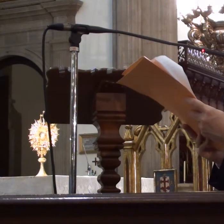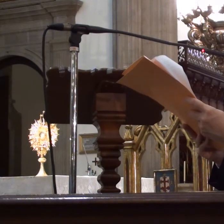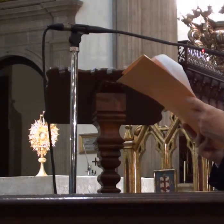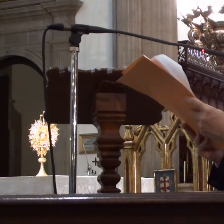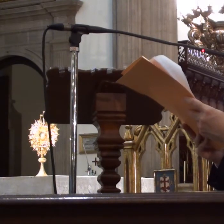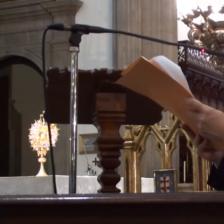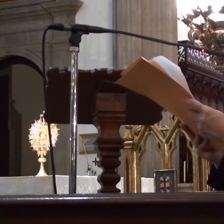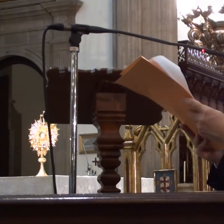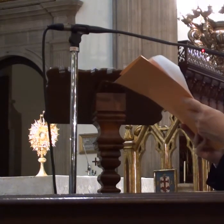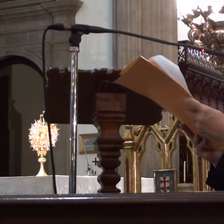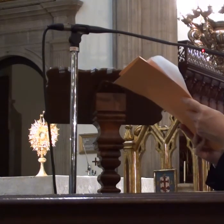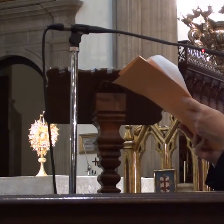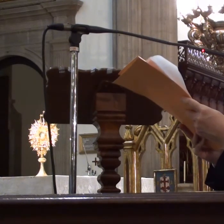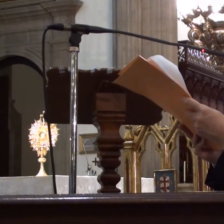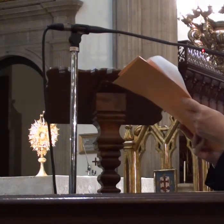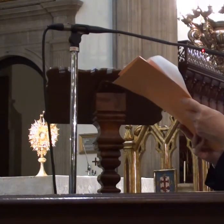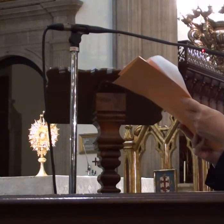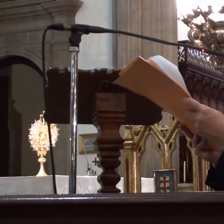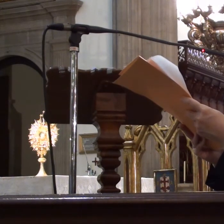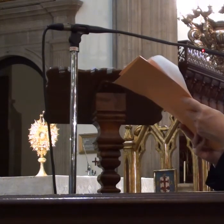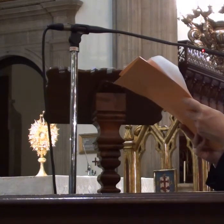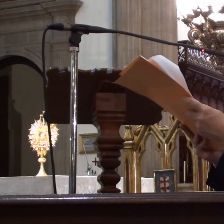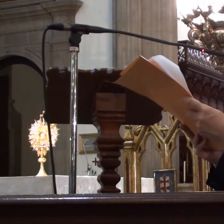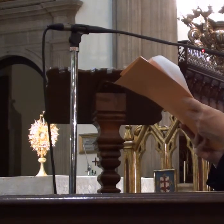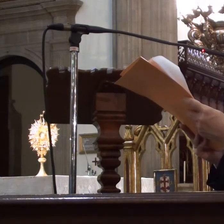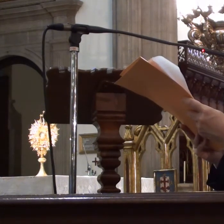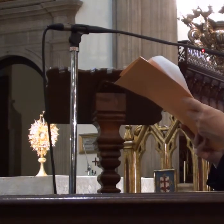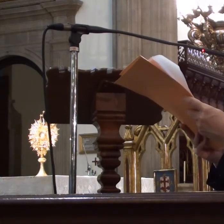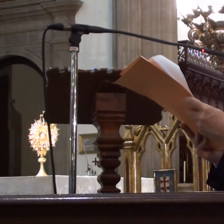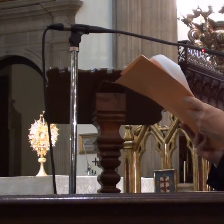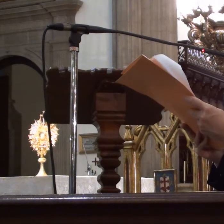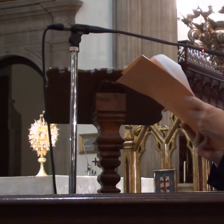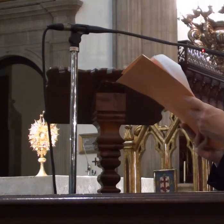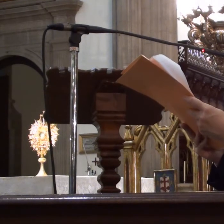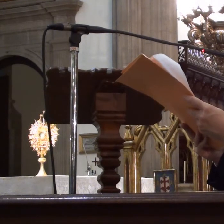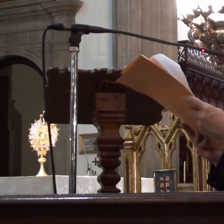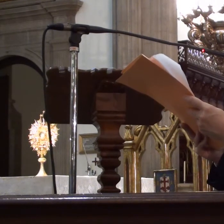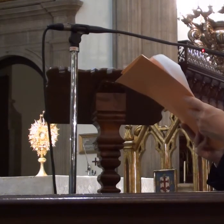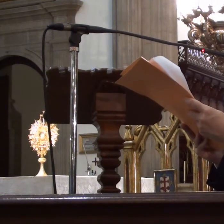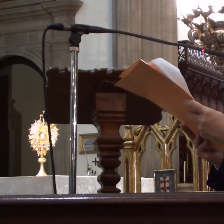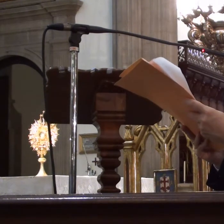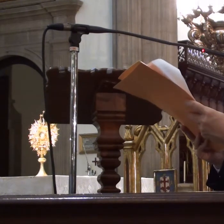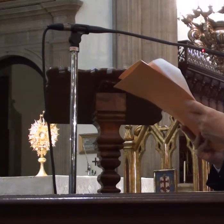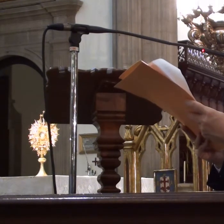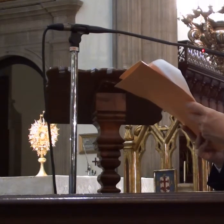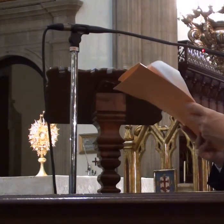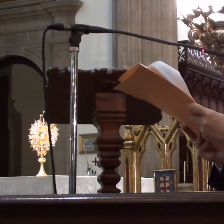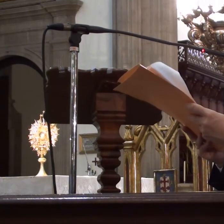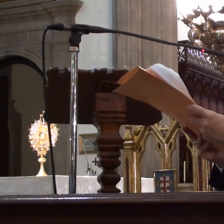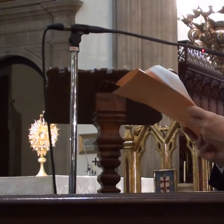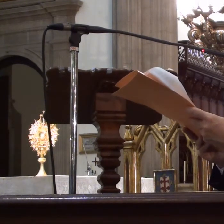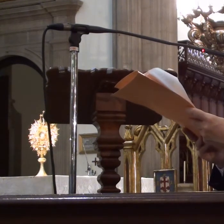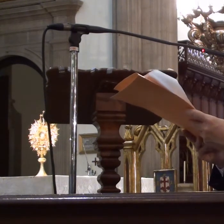de dicha de alabanza y gloria de Dios a cuantos allí viven y por allí